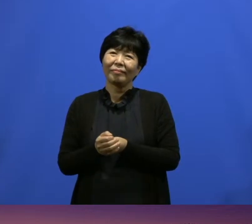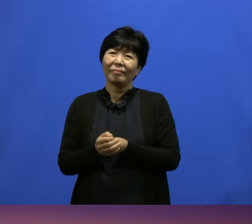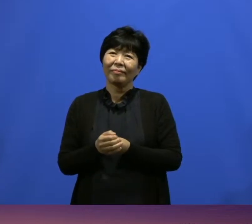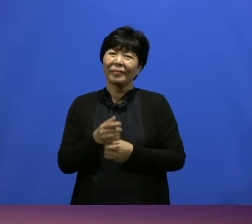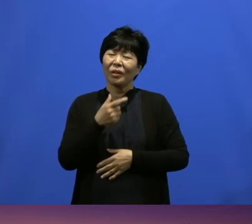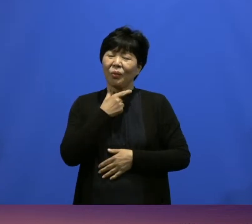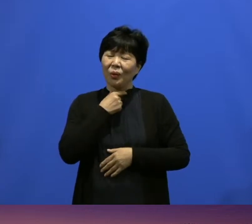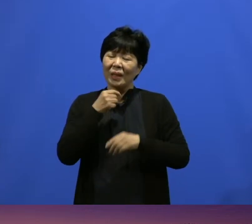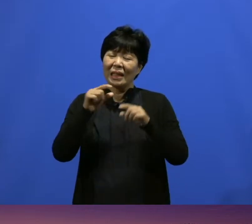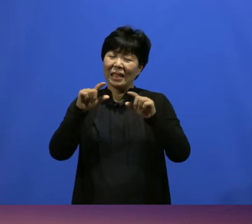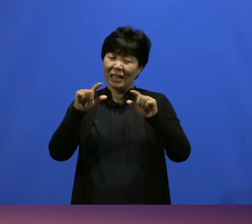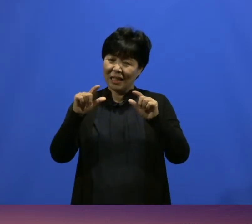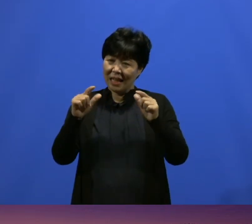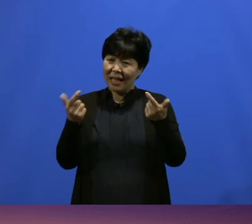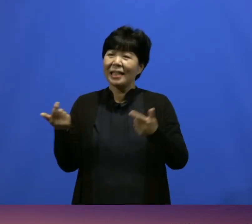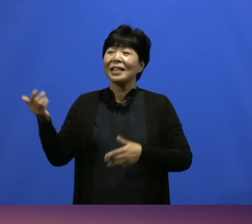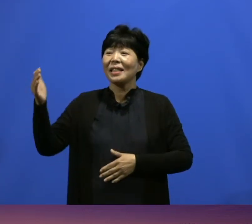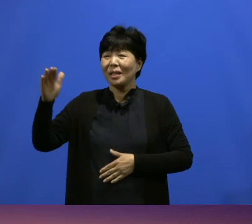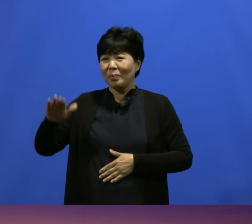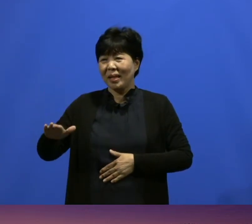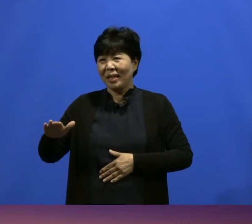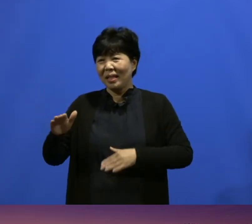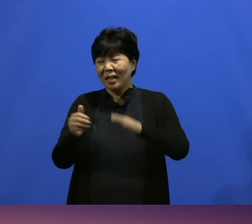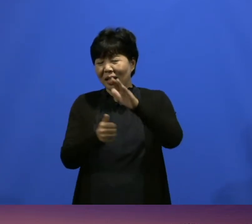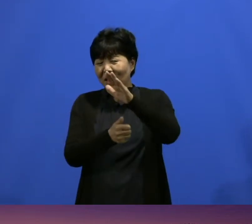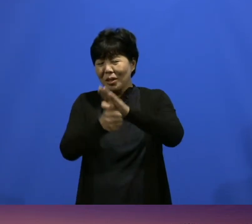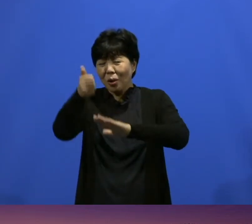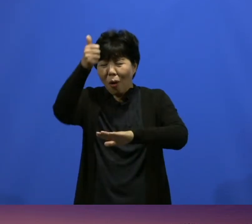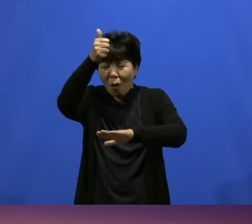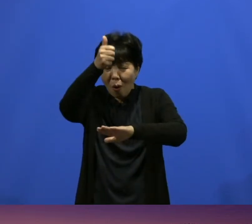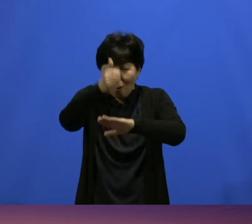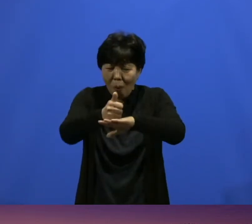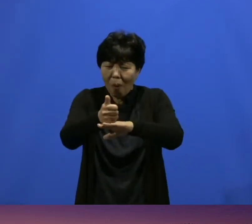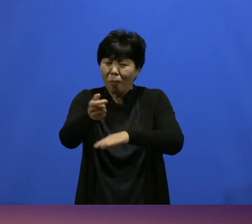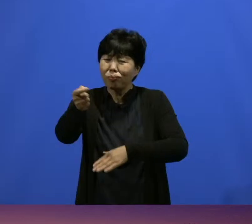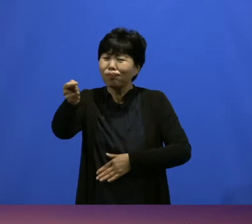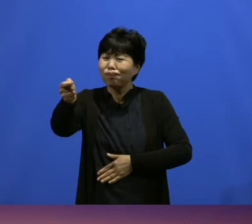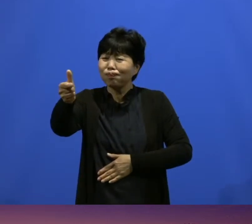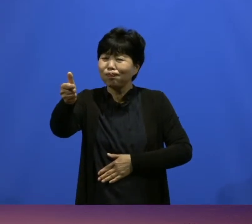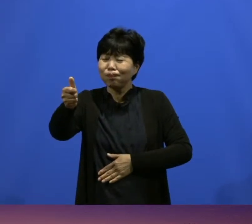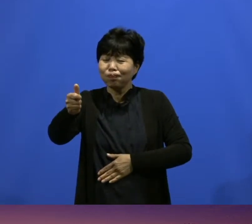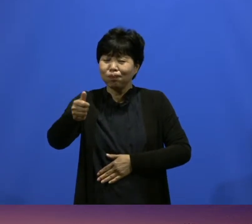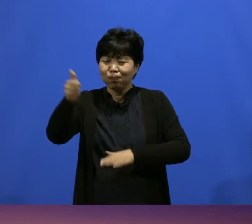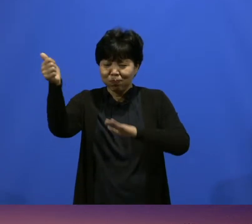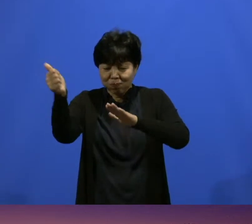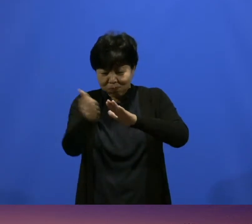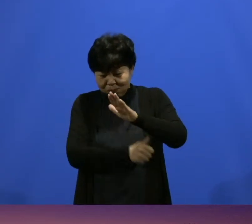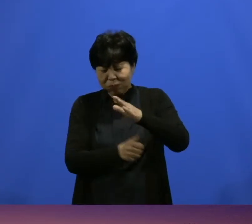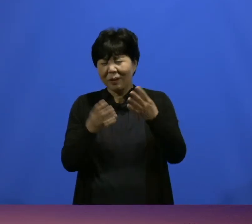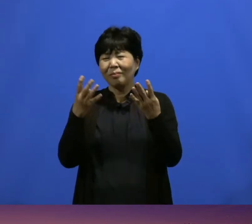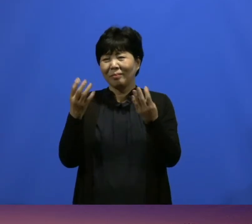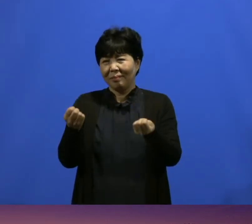원하지는 않지만 성공은 많지 않아요. 실패할 때가 훨씬 더 많아요.